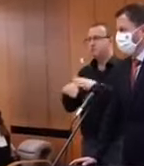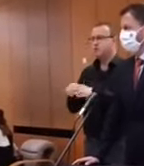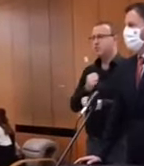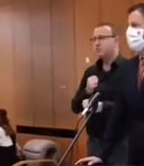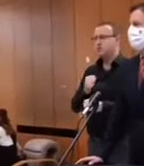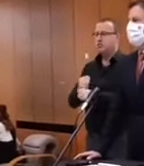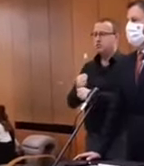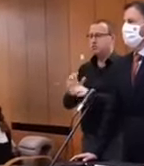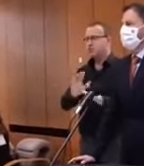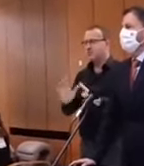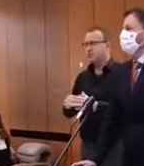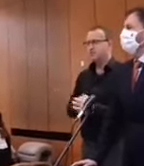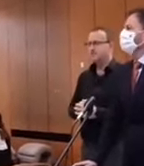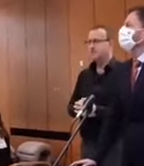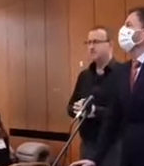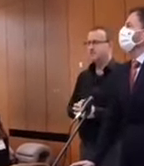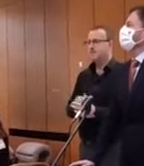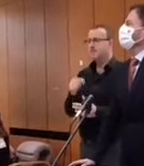bezpečne.